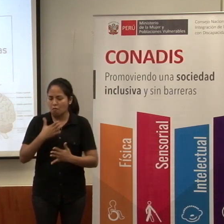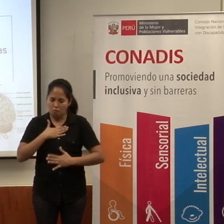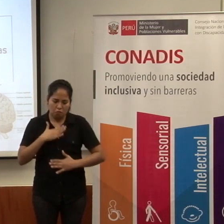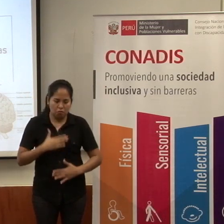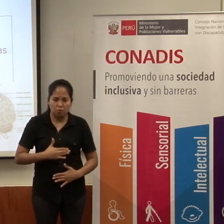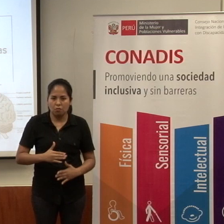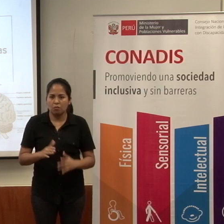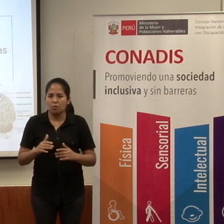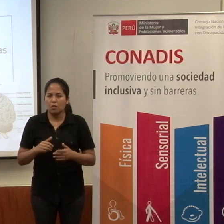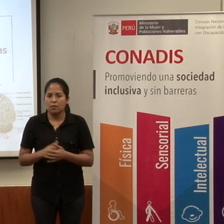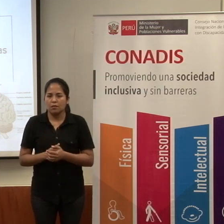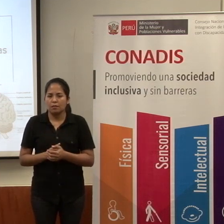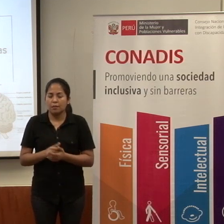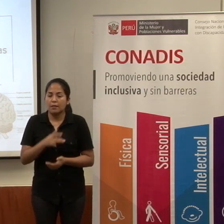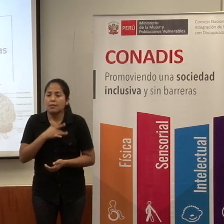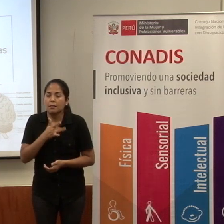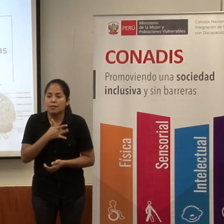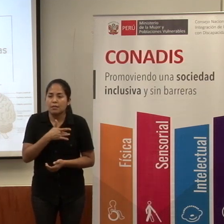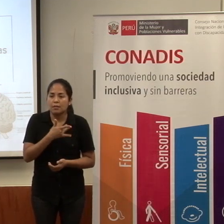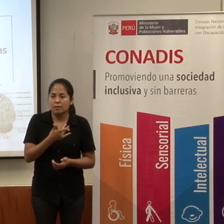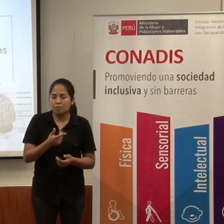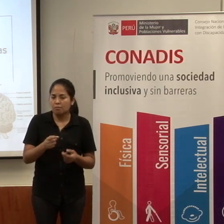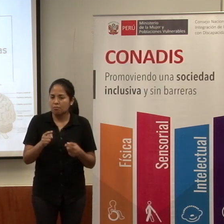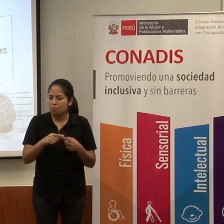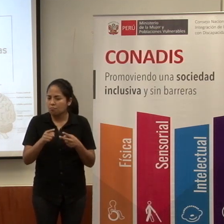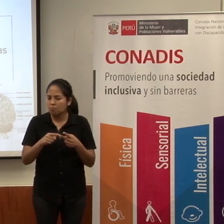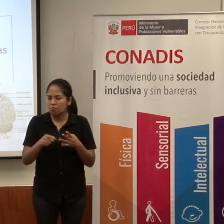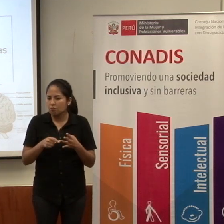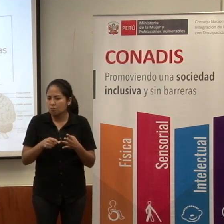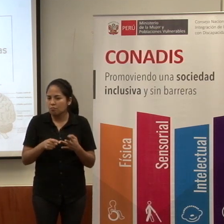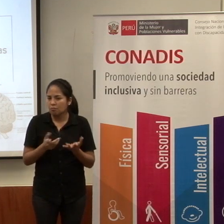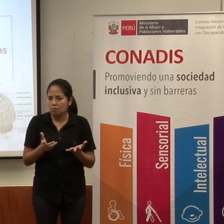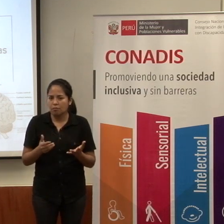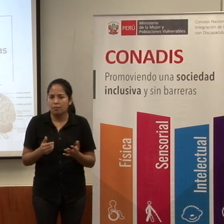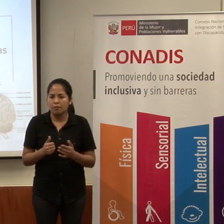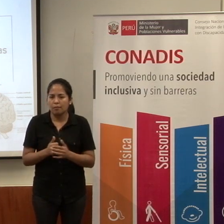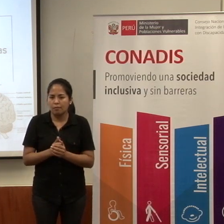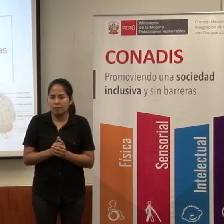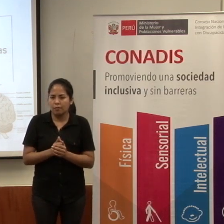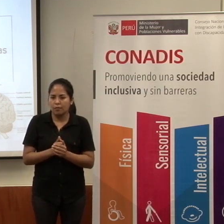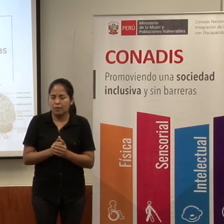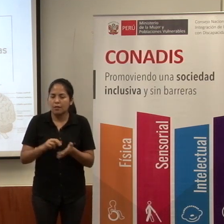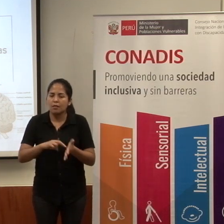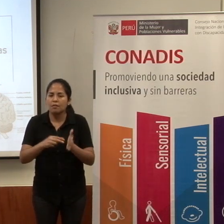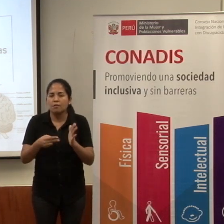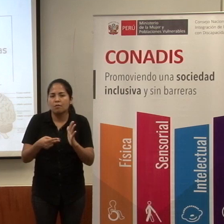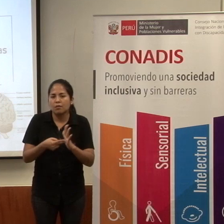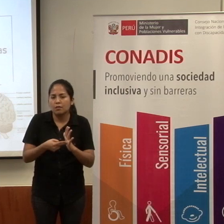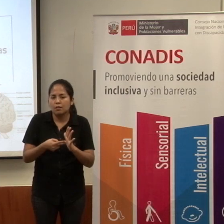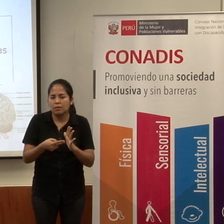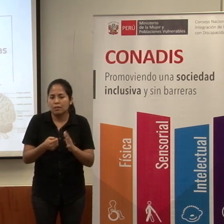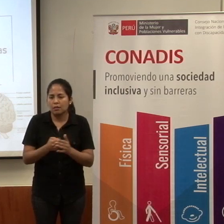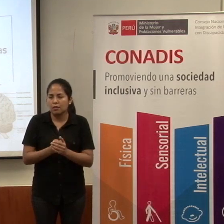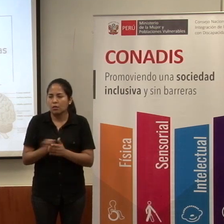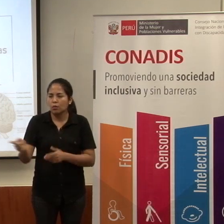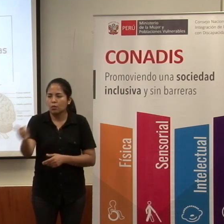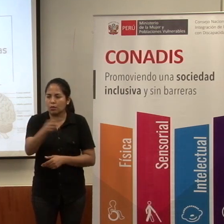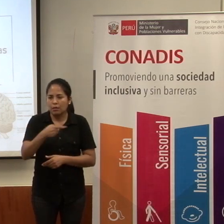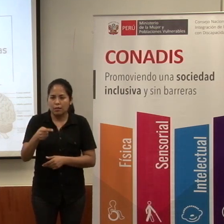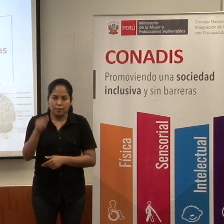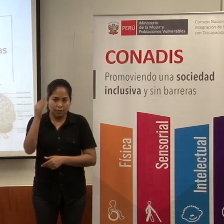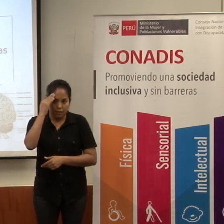motoras, sensitivas, sensoriales, que tienen que ver con el tema que ustedes